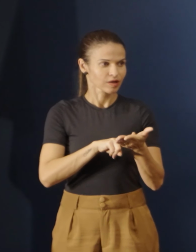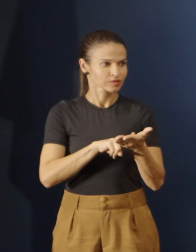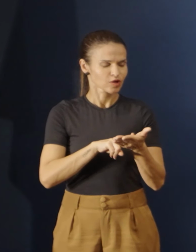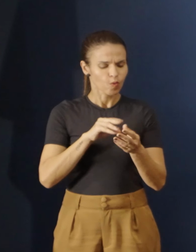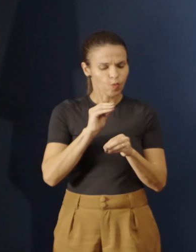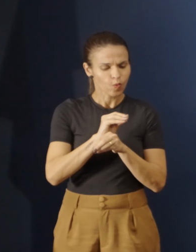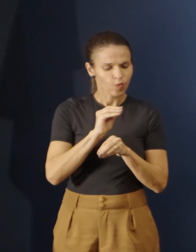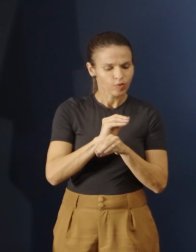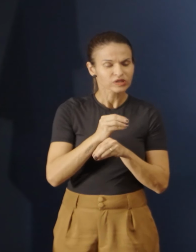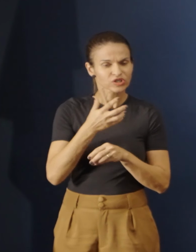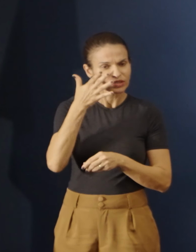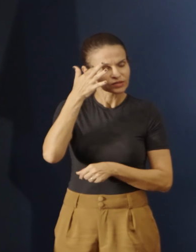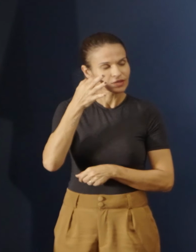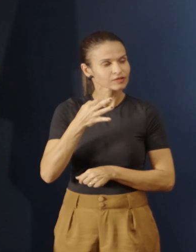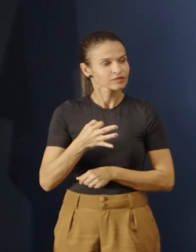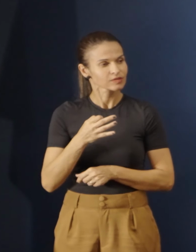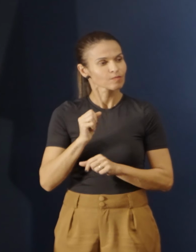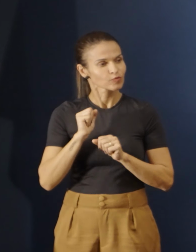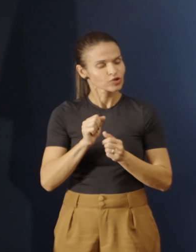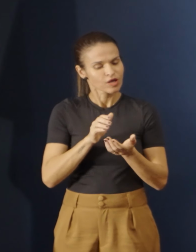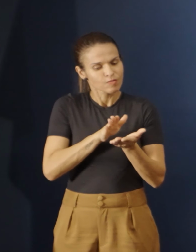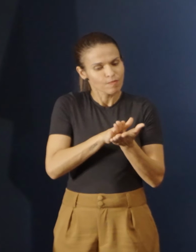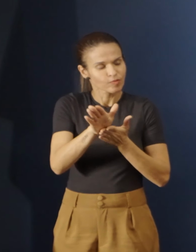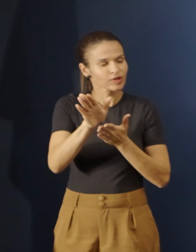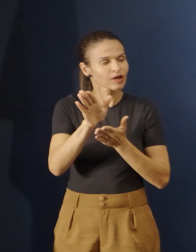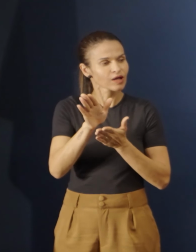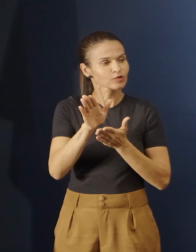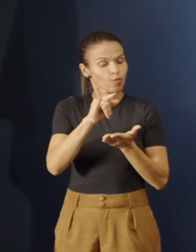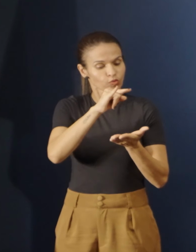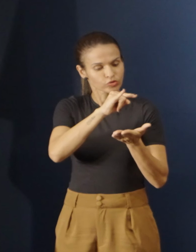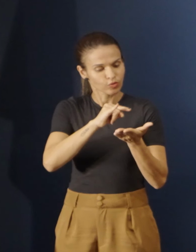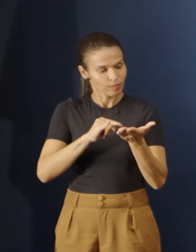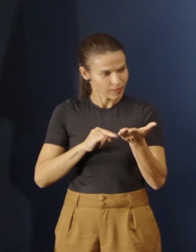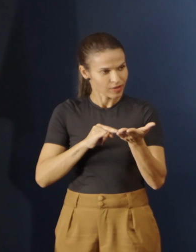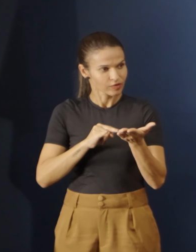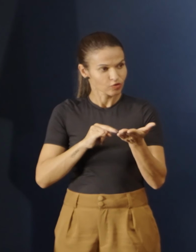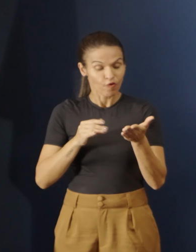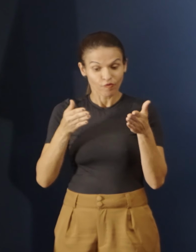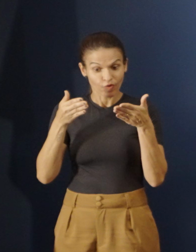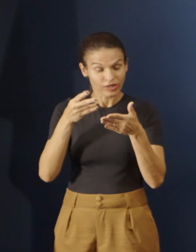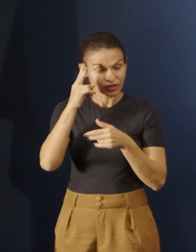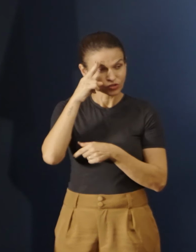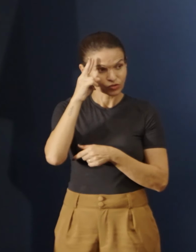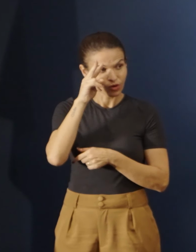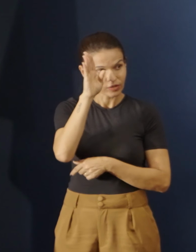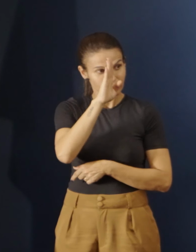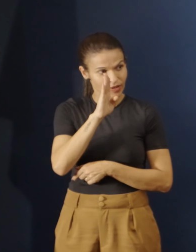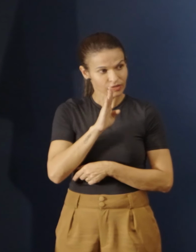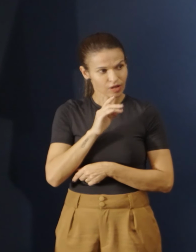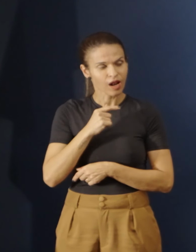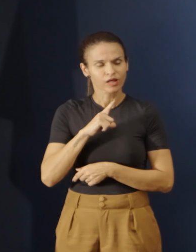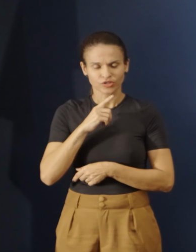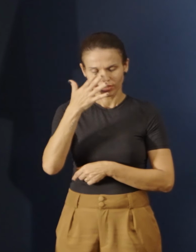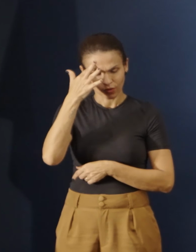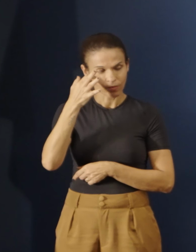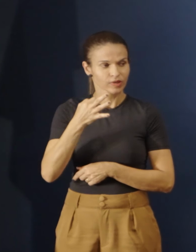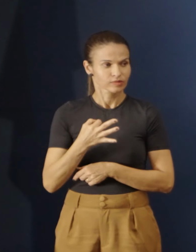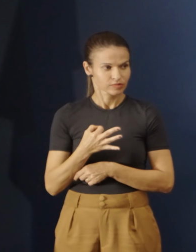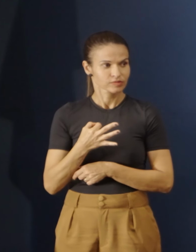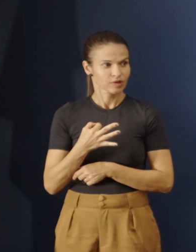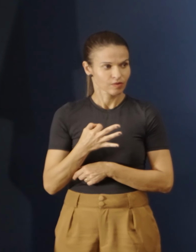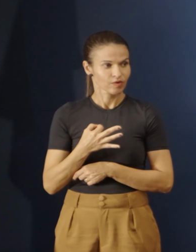preservação, como ela tinha certeza que aquilo podia ser publicado como quê? Como documento para a história do Brasil. Ela tinha essa noção. Tanto